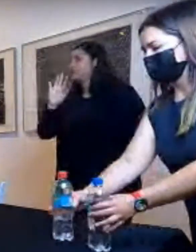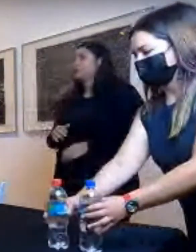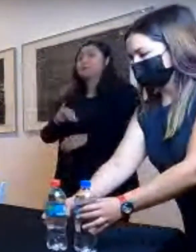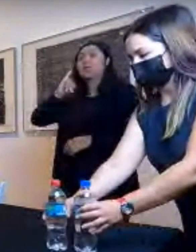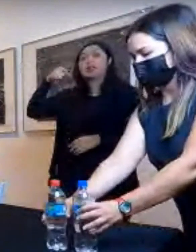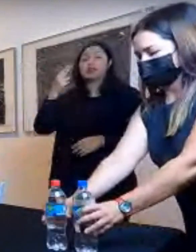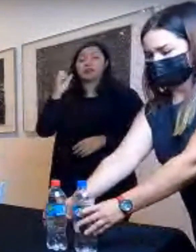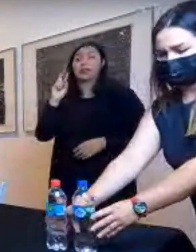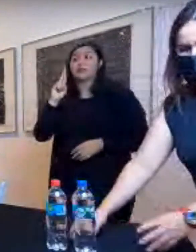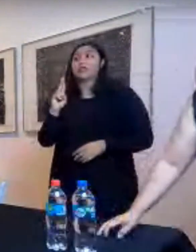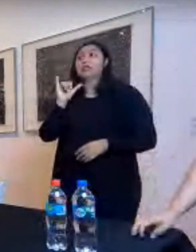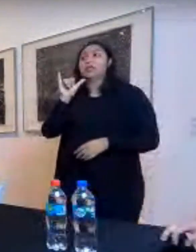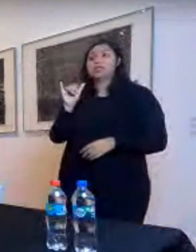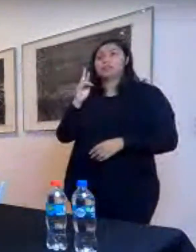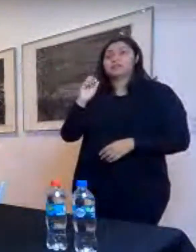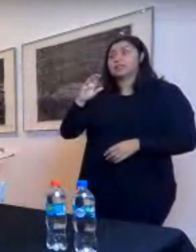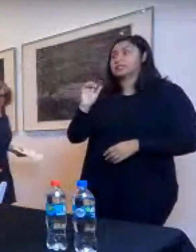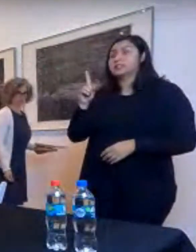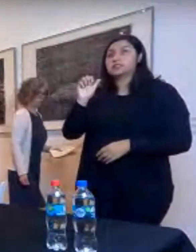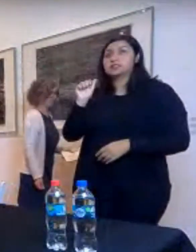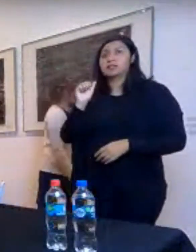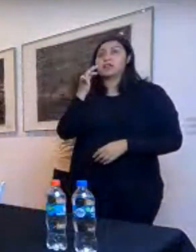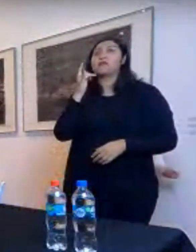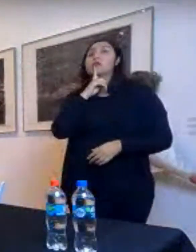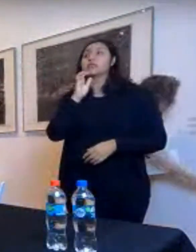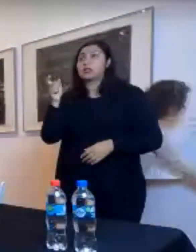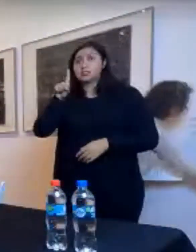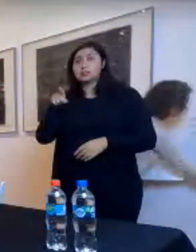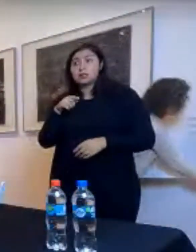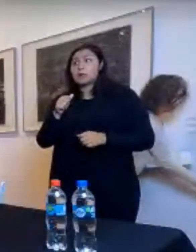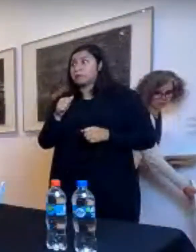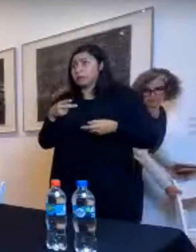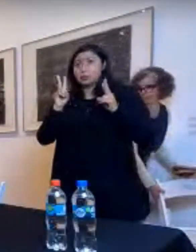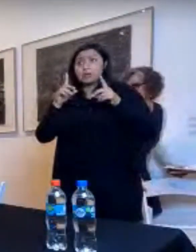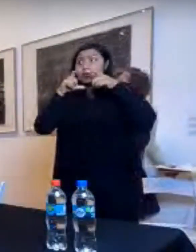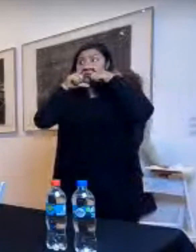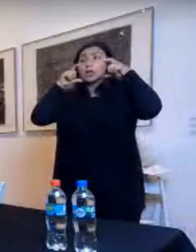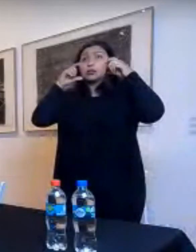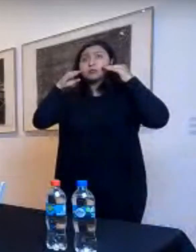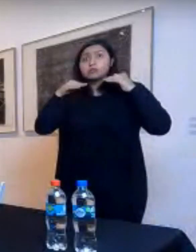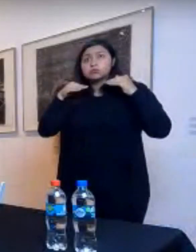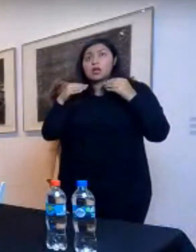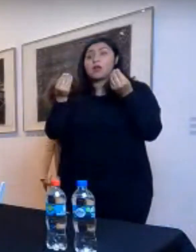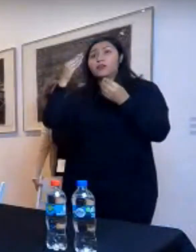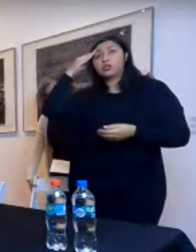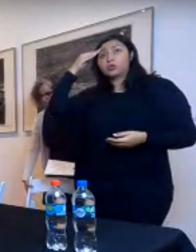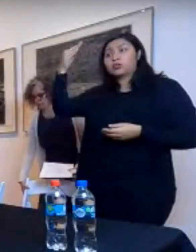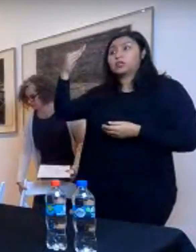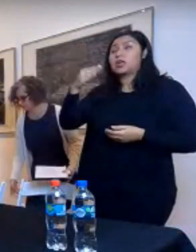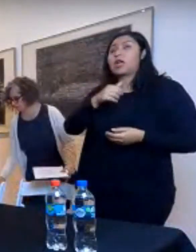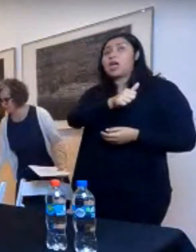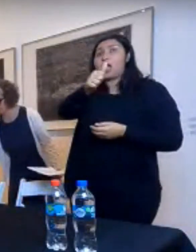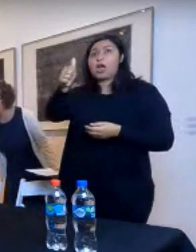Javier Muñoz y Francesca Fuentes. Muchas gracias. ¿Nos podemos sacar el proceso un poquito? Bueno, muy buenos días a todos,